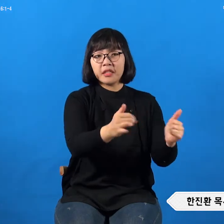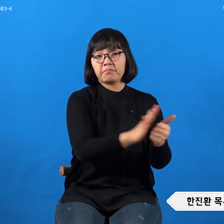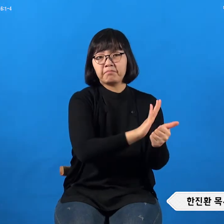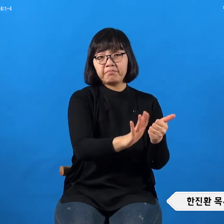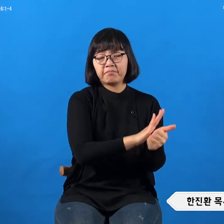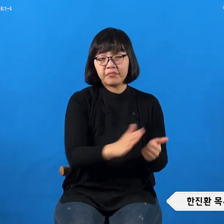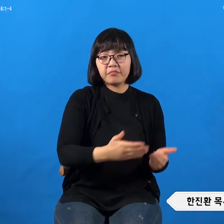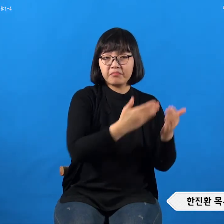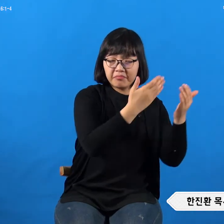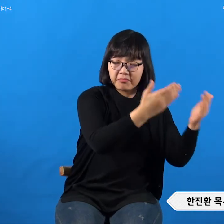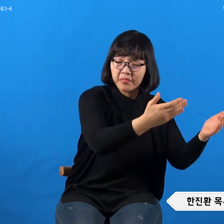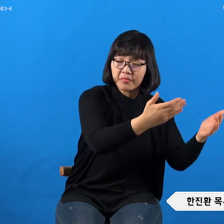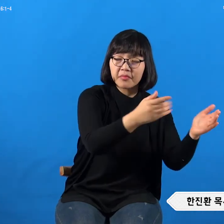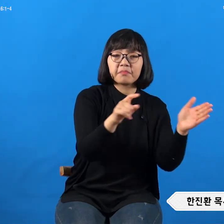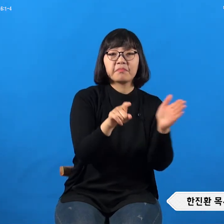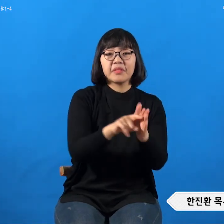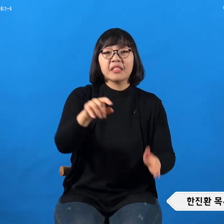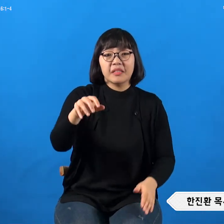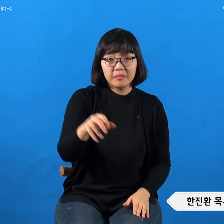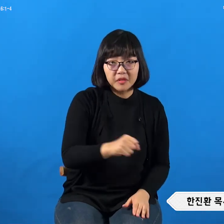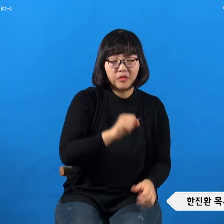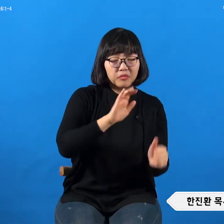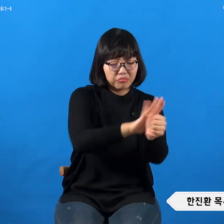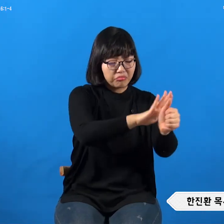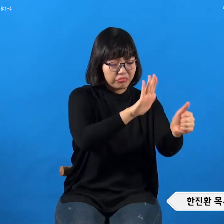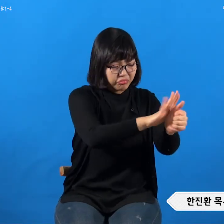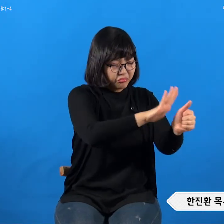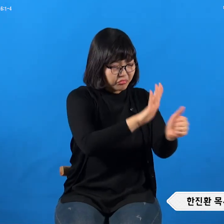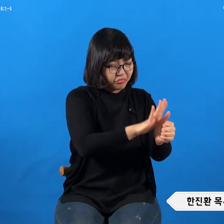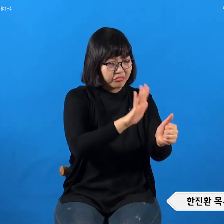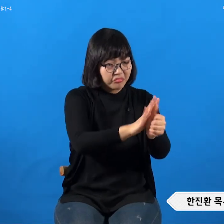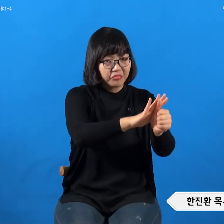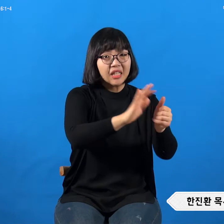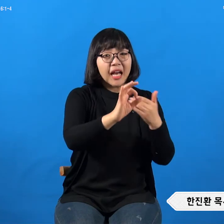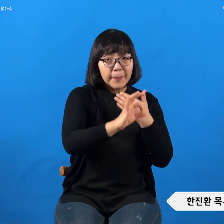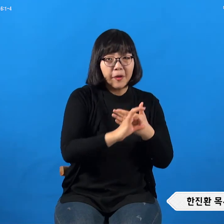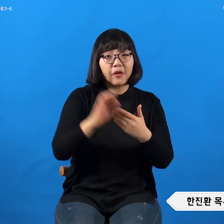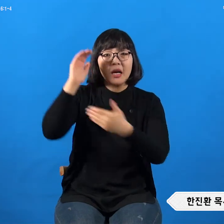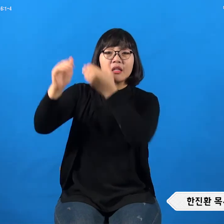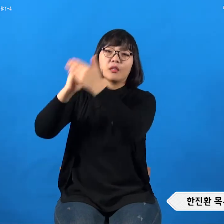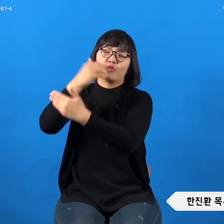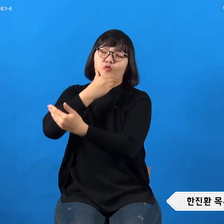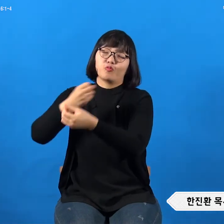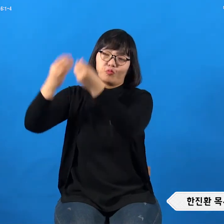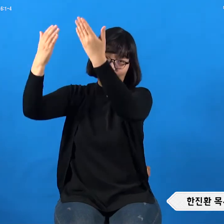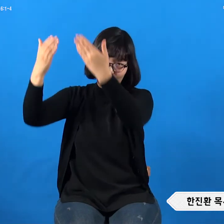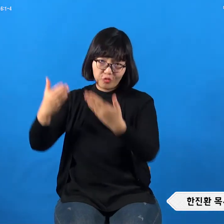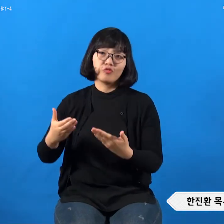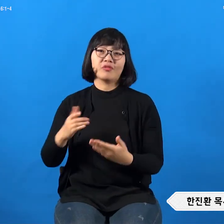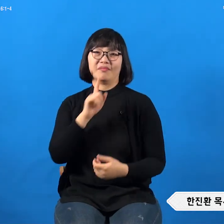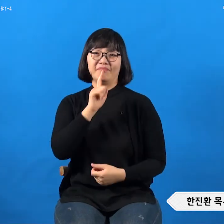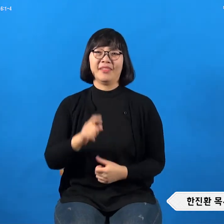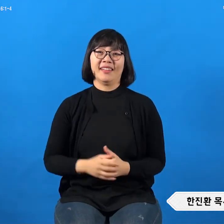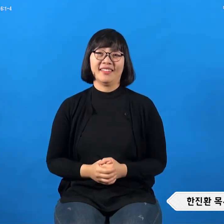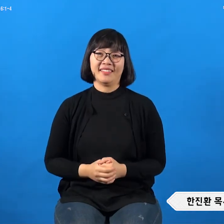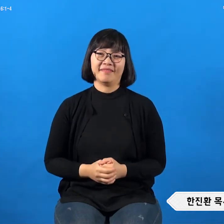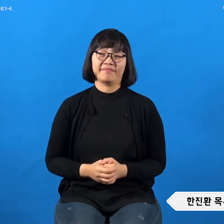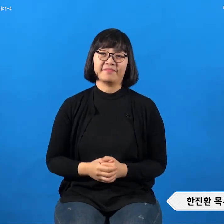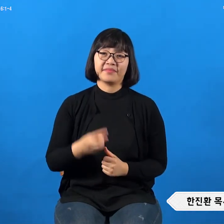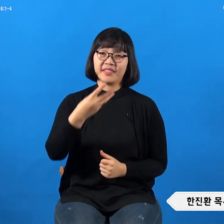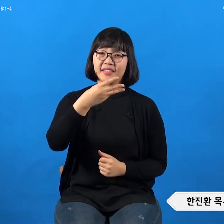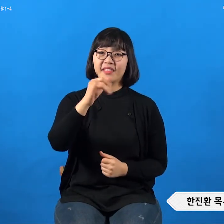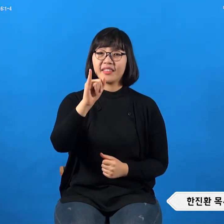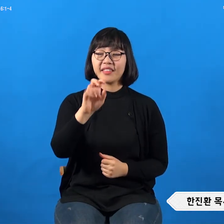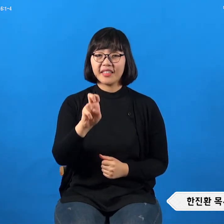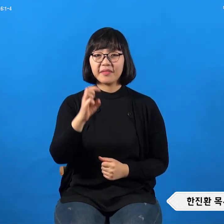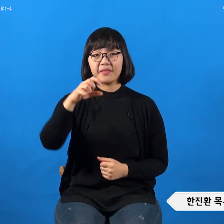그런 믿음으로 바치면 하나님께서 축복해 주신다고 계속 강조해서 말씀합니다. 팀 켈러 목사님 책에